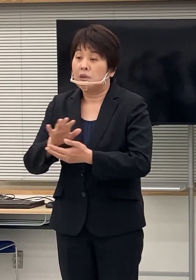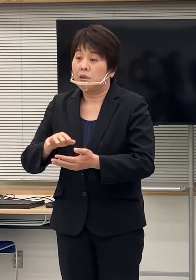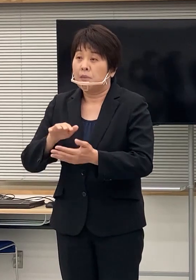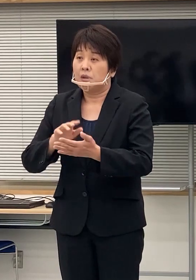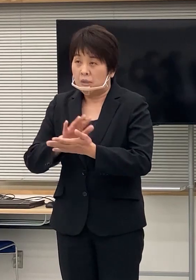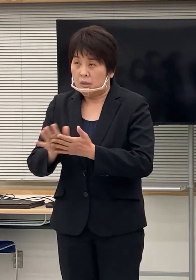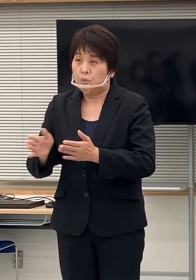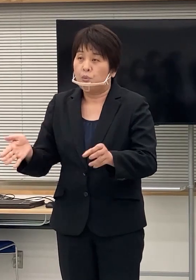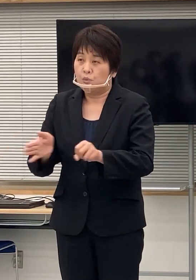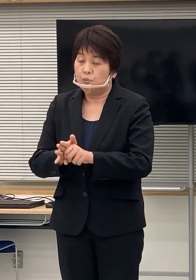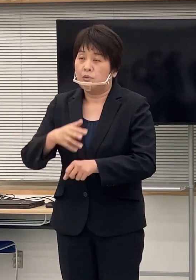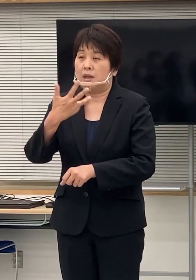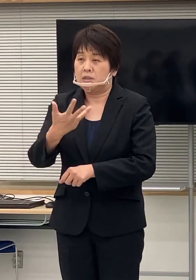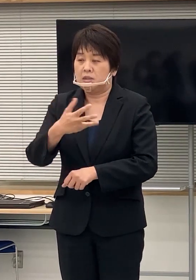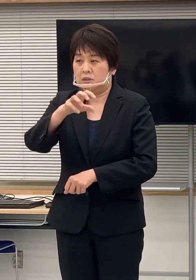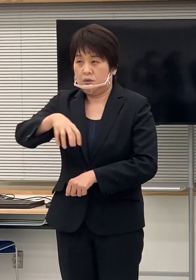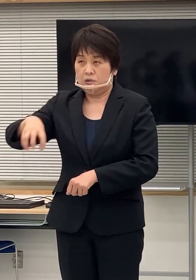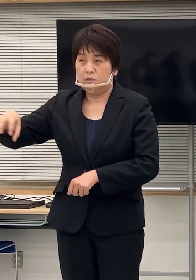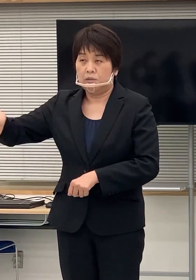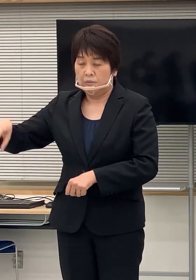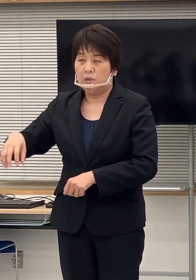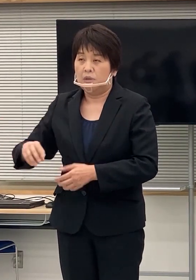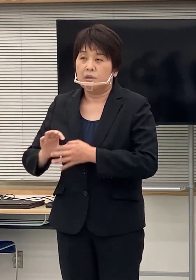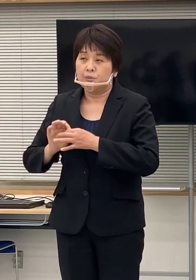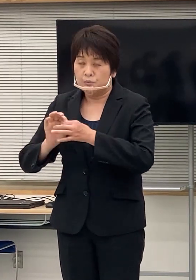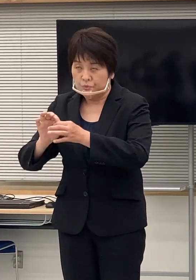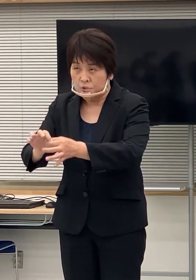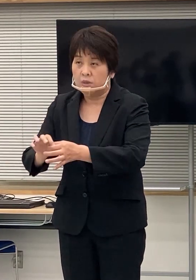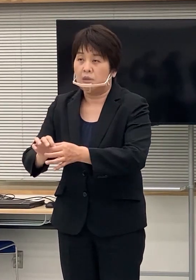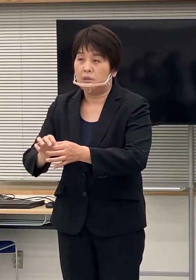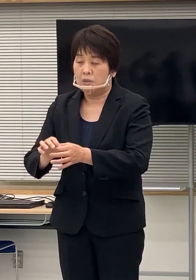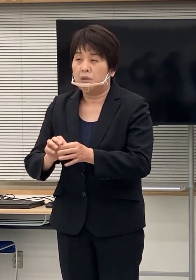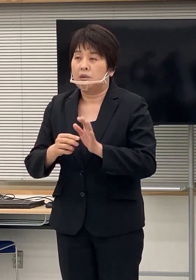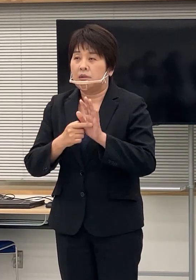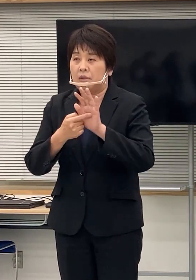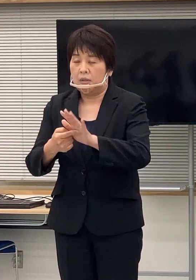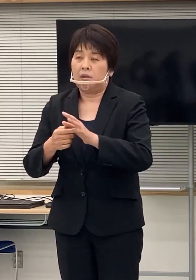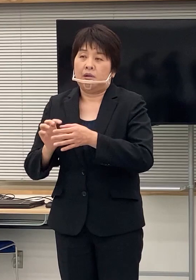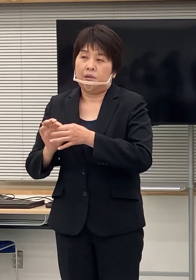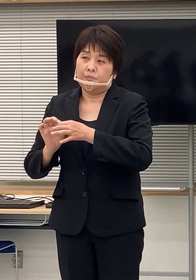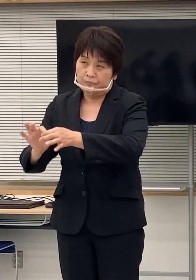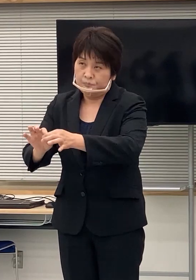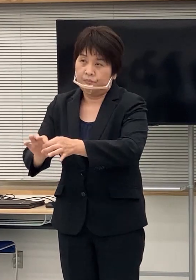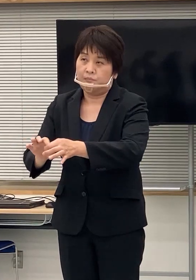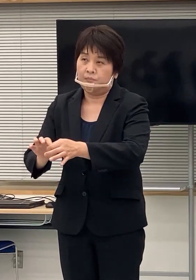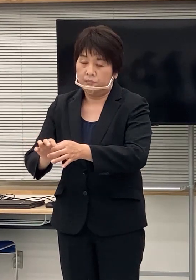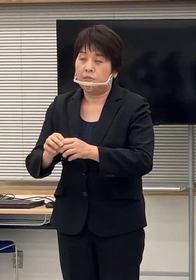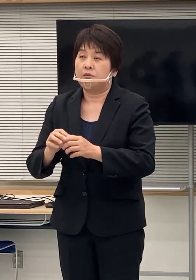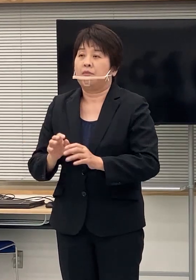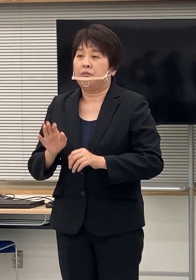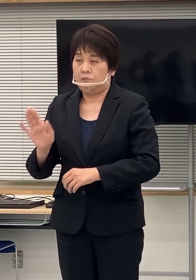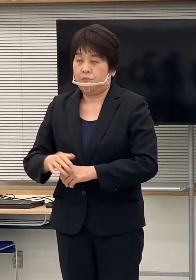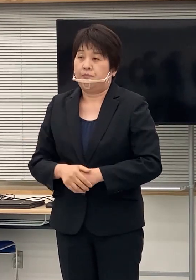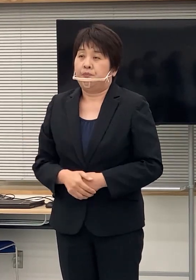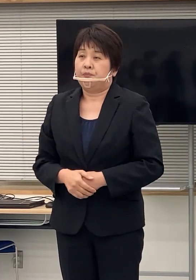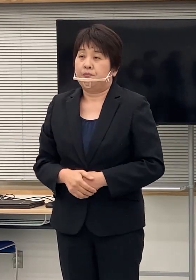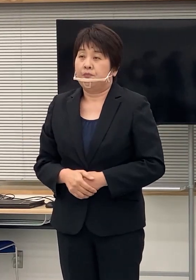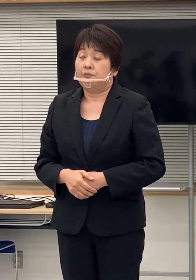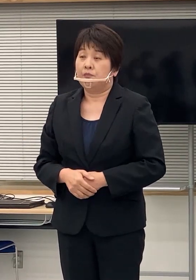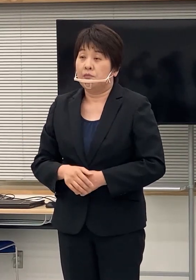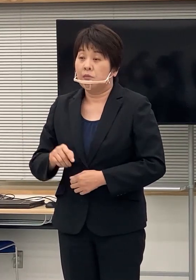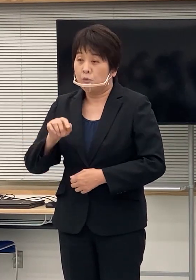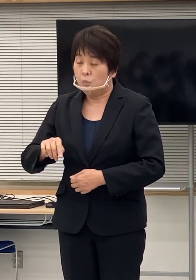府県については引き続き緊急事態宣言が維持をされるというふうになりました。本県におきまし